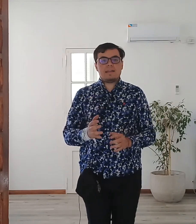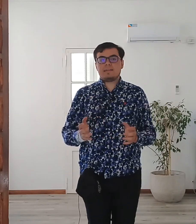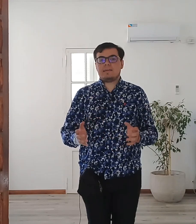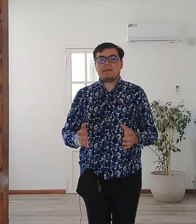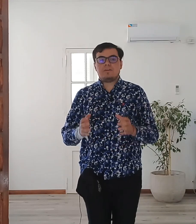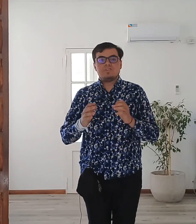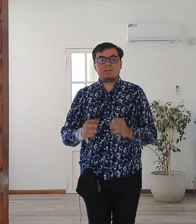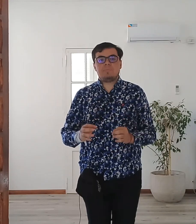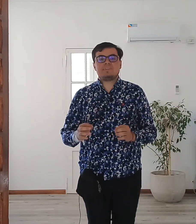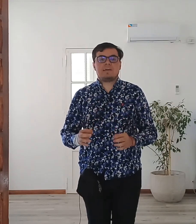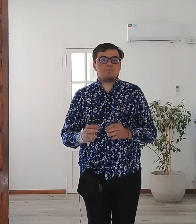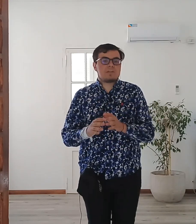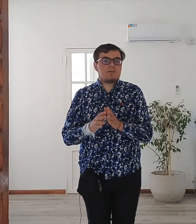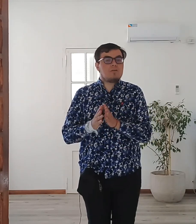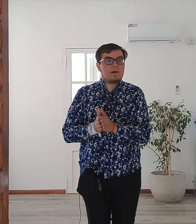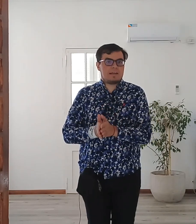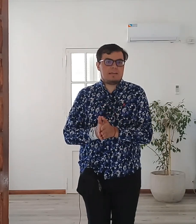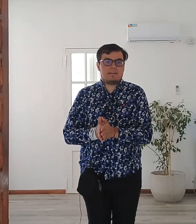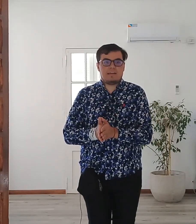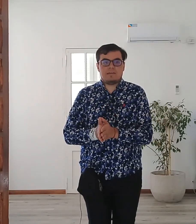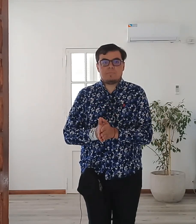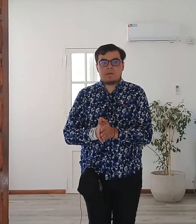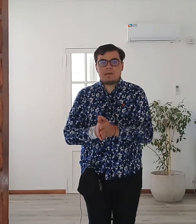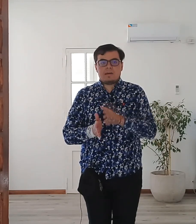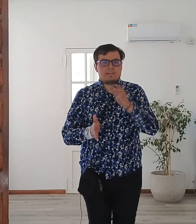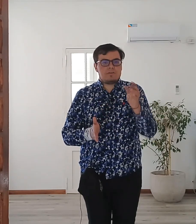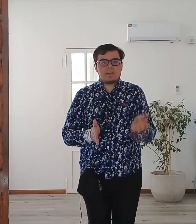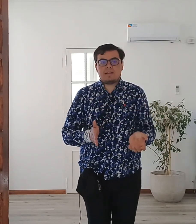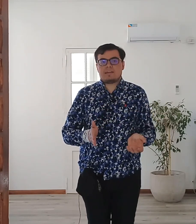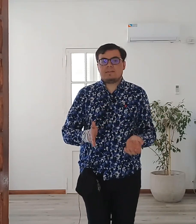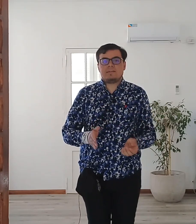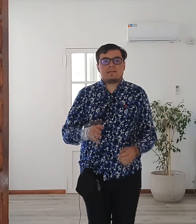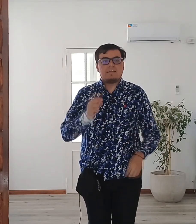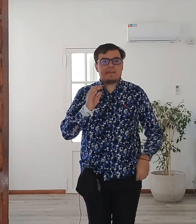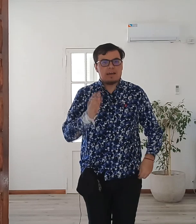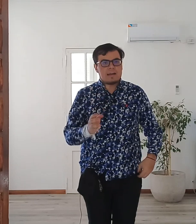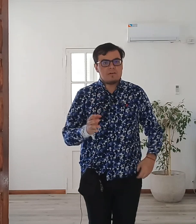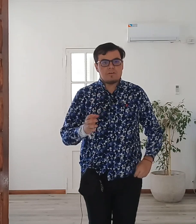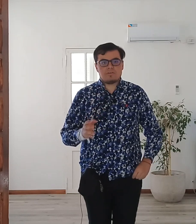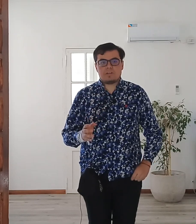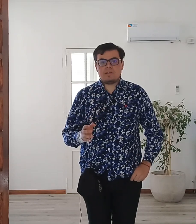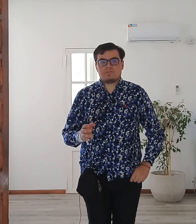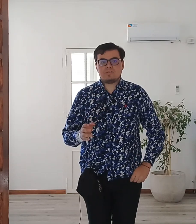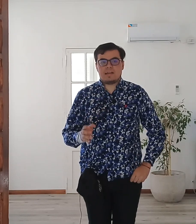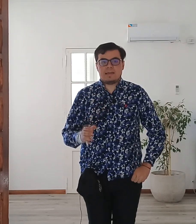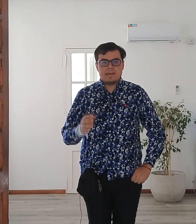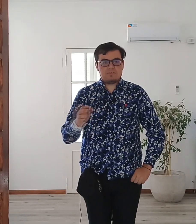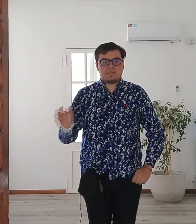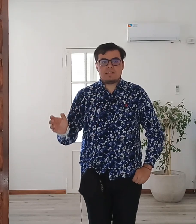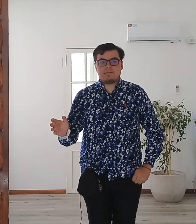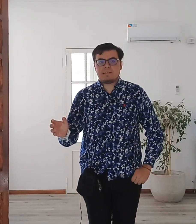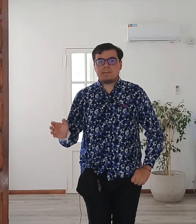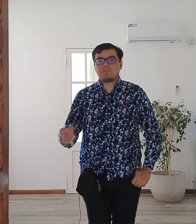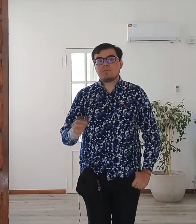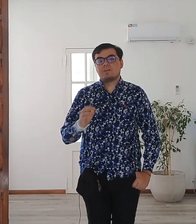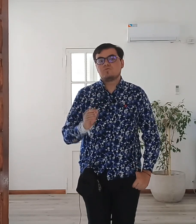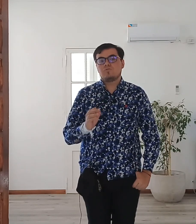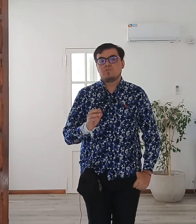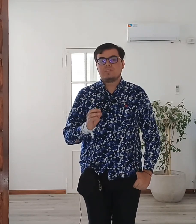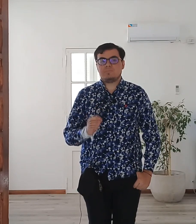El arte callejero siempre se ha encontrado en los márgenes de la ley. De origen en la clandestinidad y cargado de contenido social, es causal de debate directo desde su